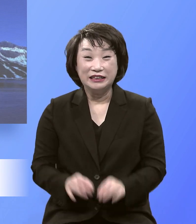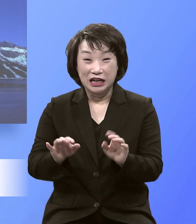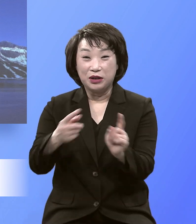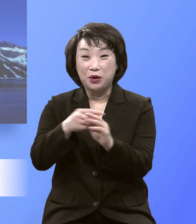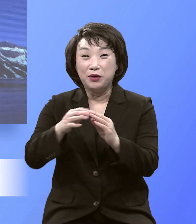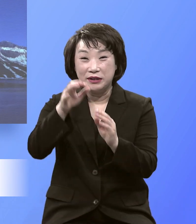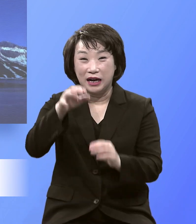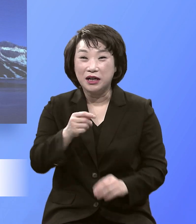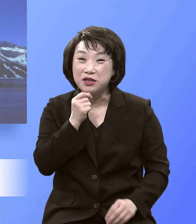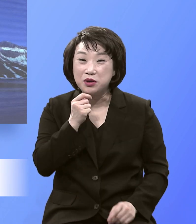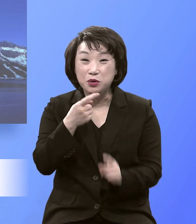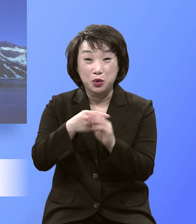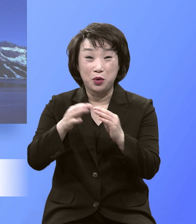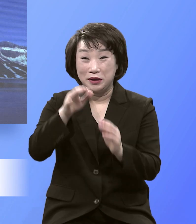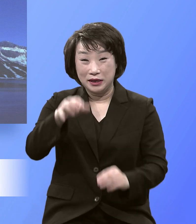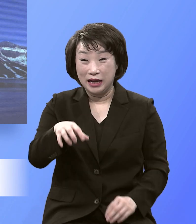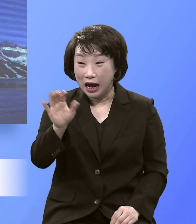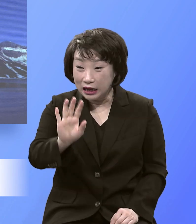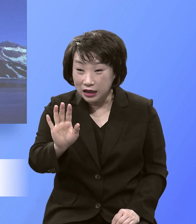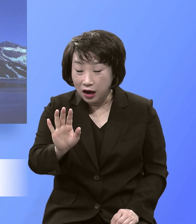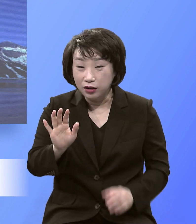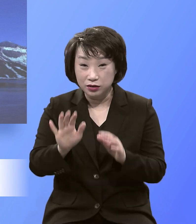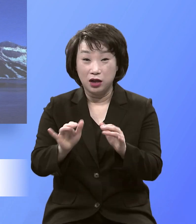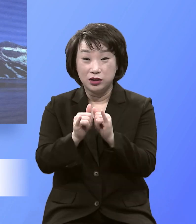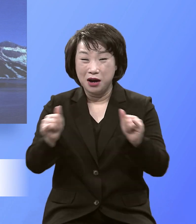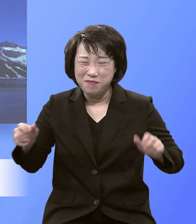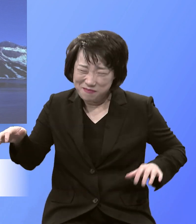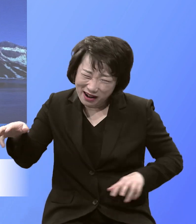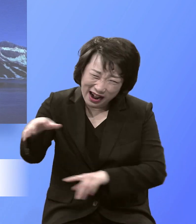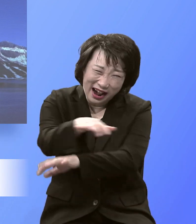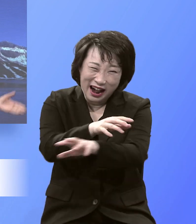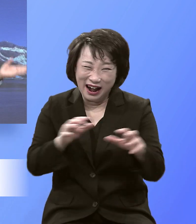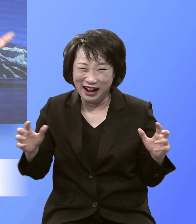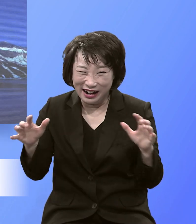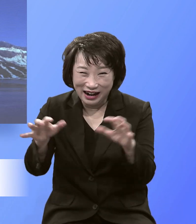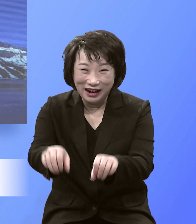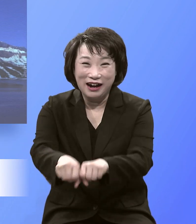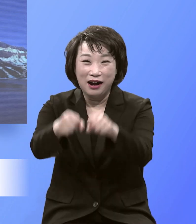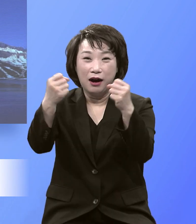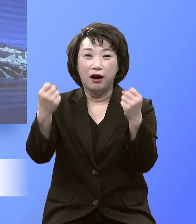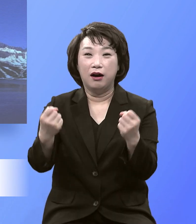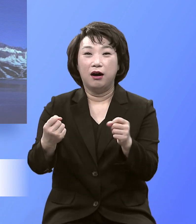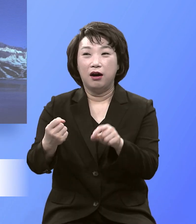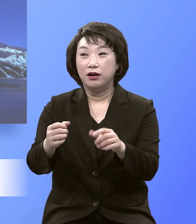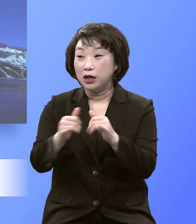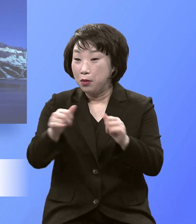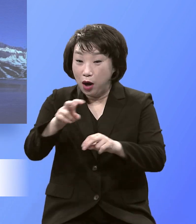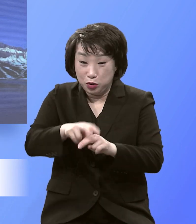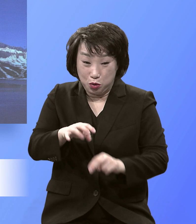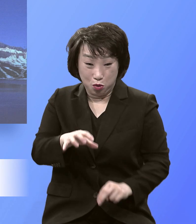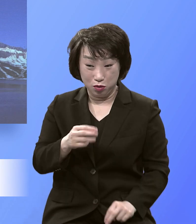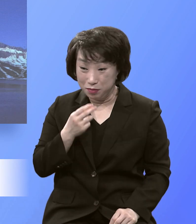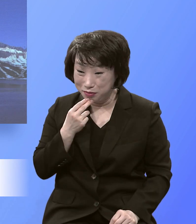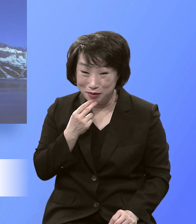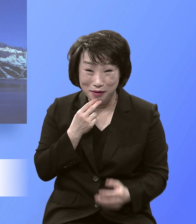교회가 적은 교회도 아닌데 사람이 얼마나 모여드느냐. 사람이 앉을 곳이